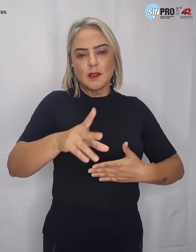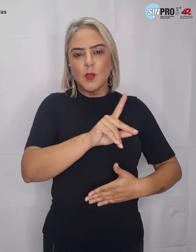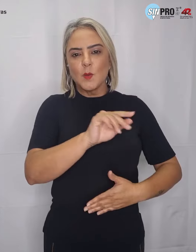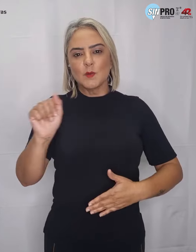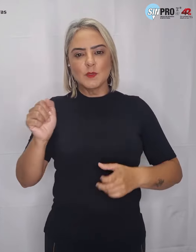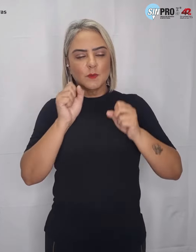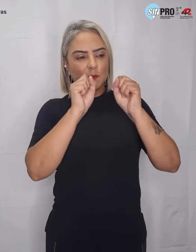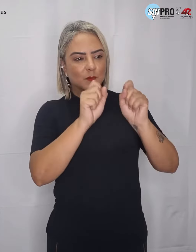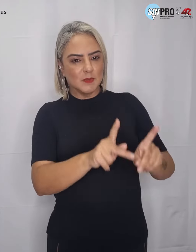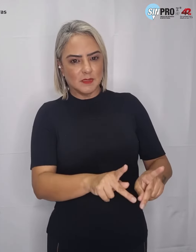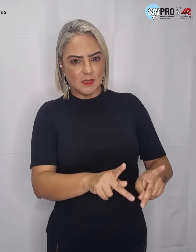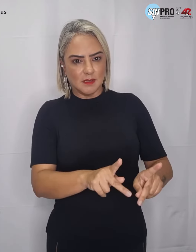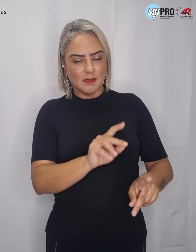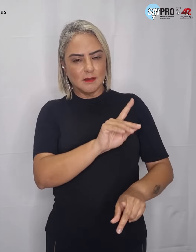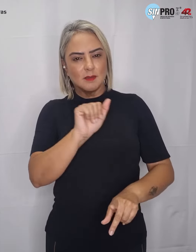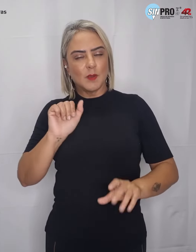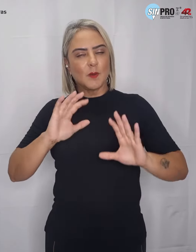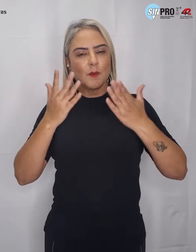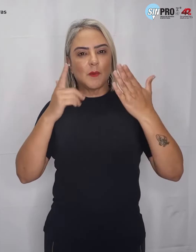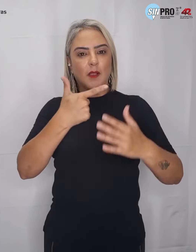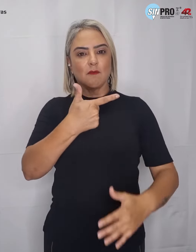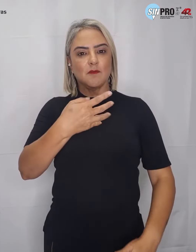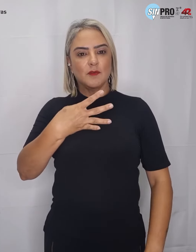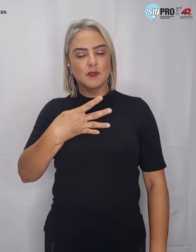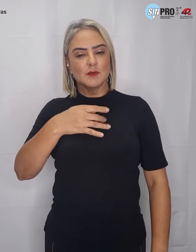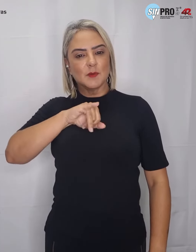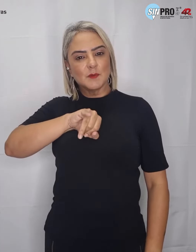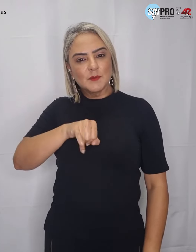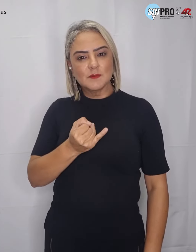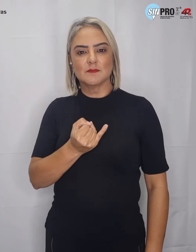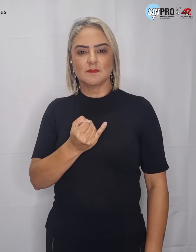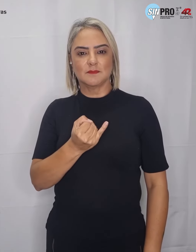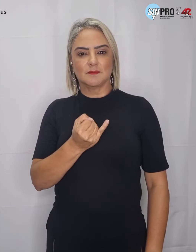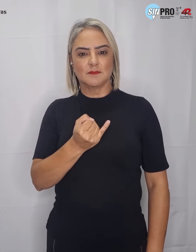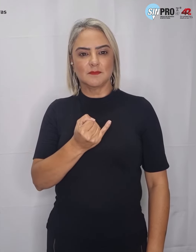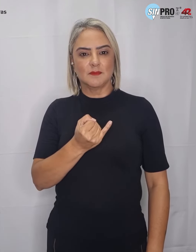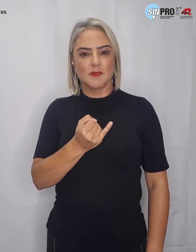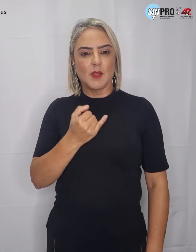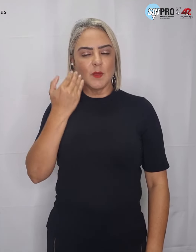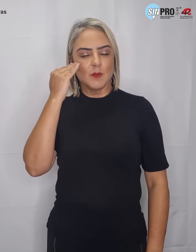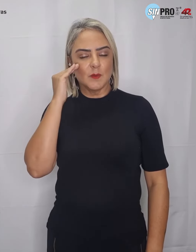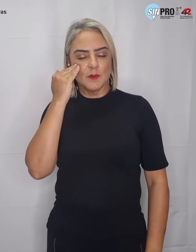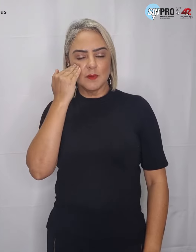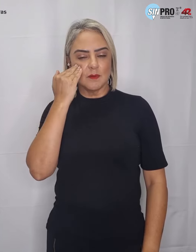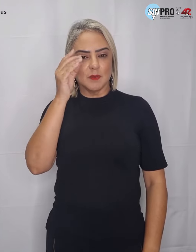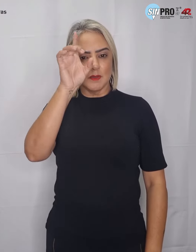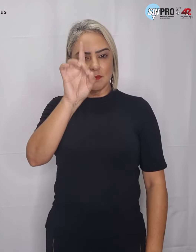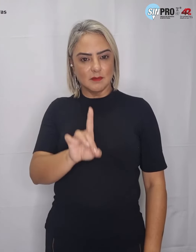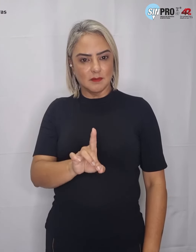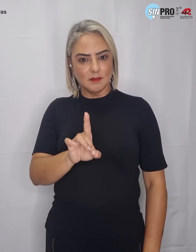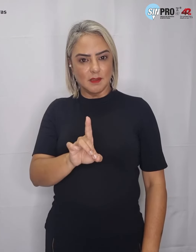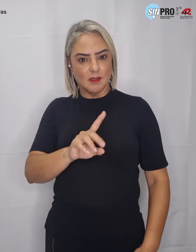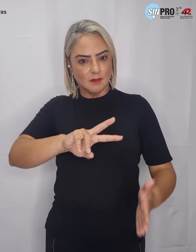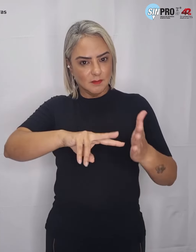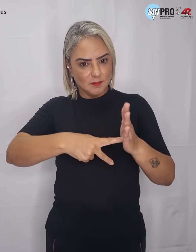dos Aposentados, comemorado em 24 de janeiro. No entendimento da diretoria colegiada,